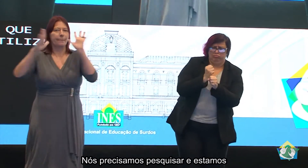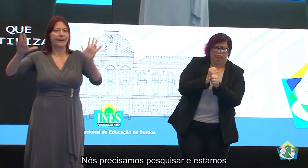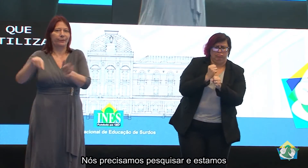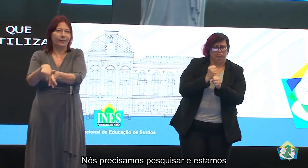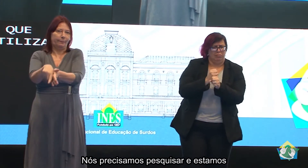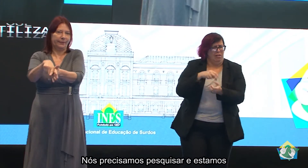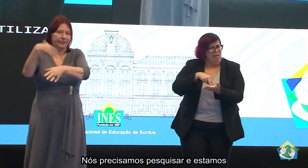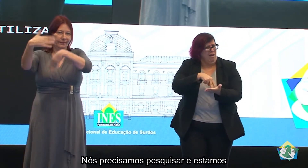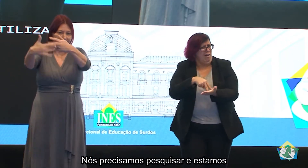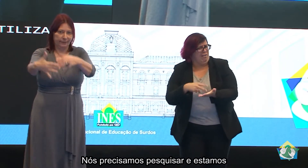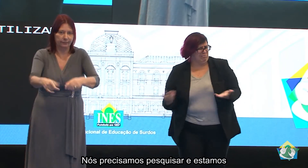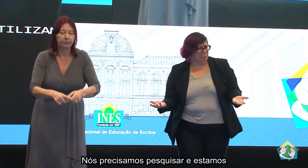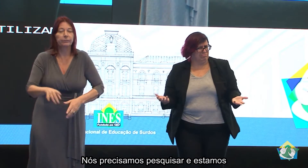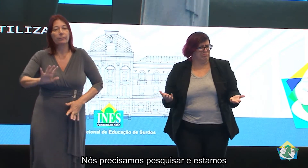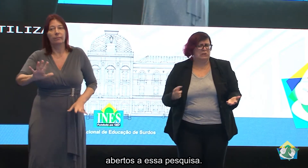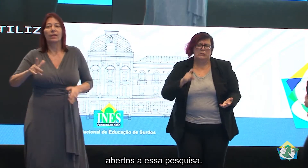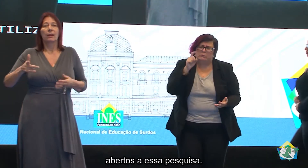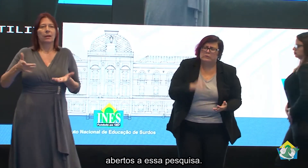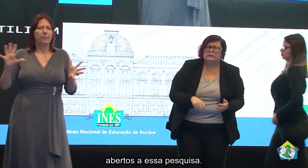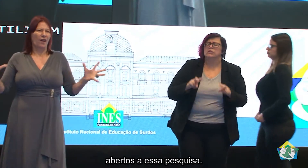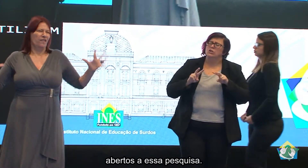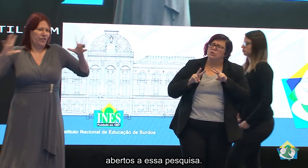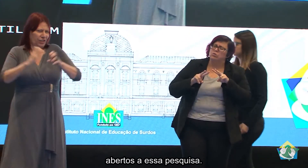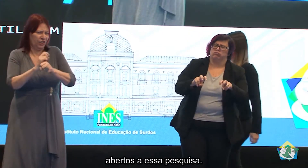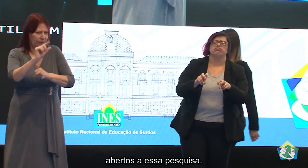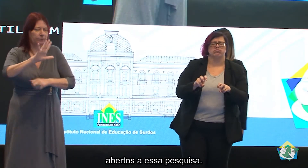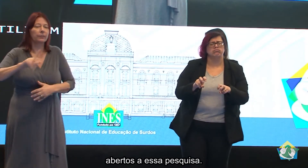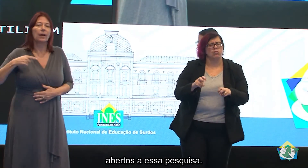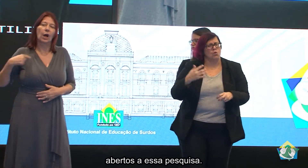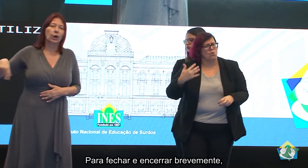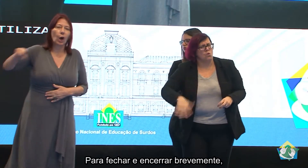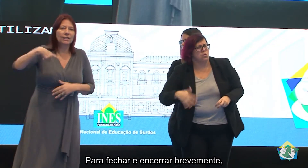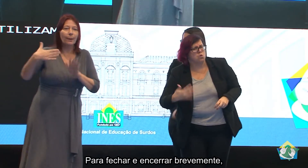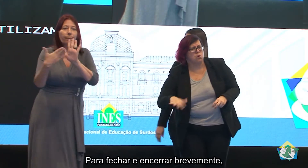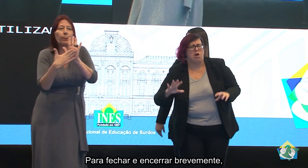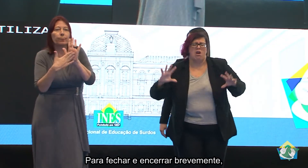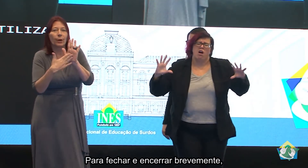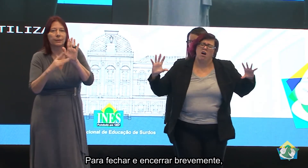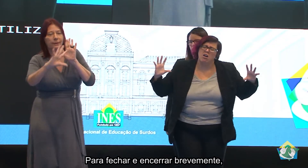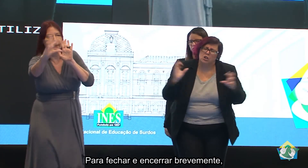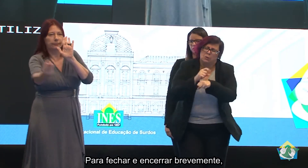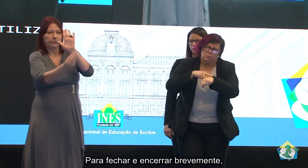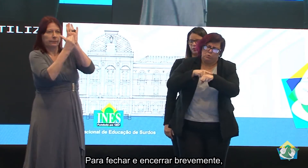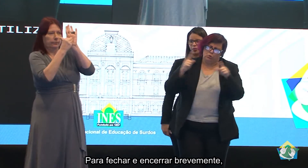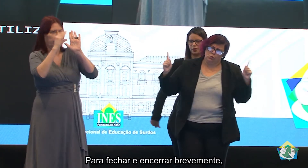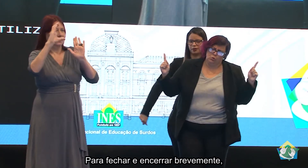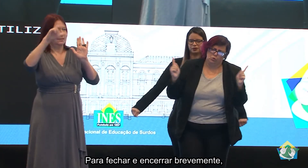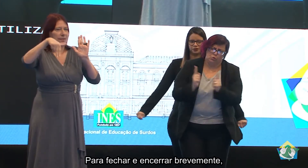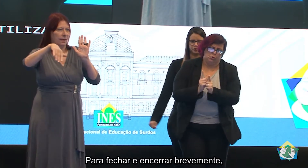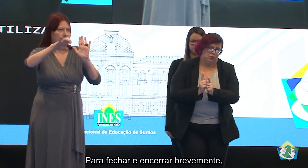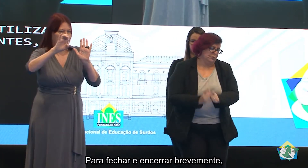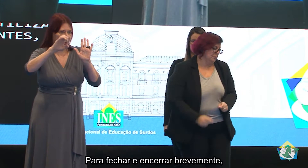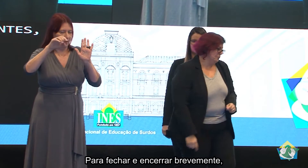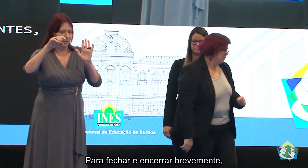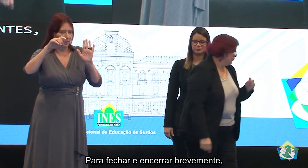Nós precisamos pesquisar e estamos abertos a essa pesquisa. Para fechar e encerrar